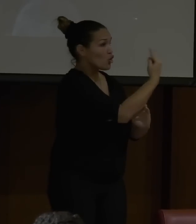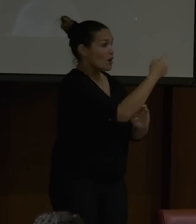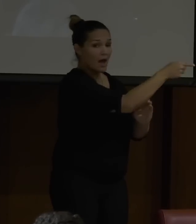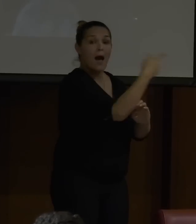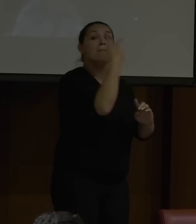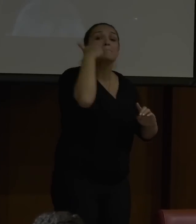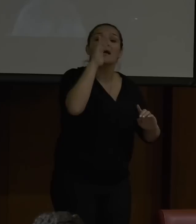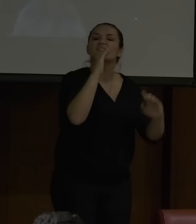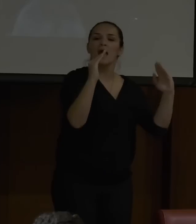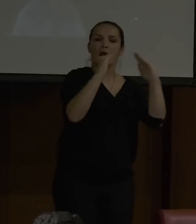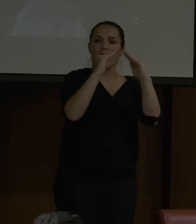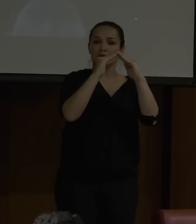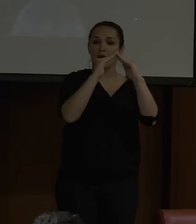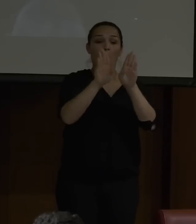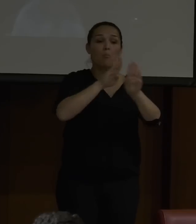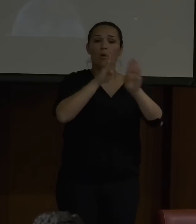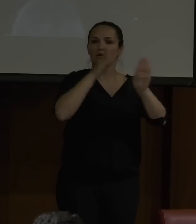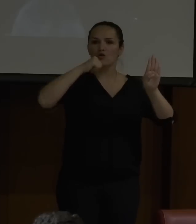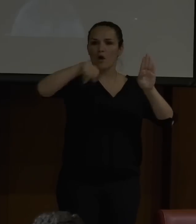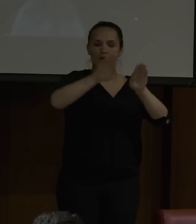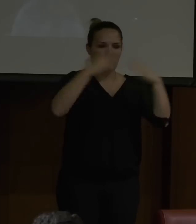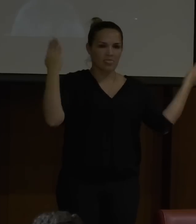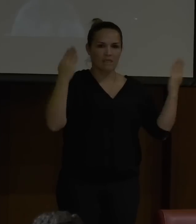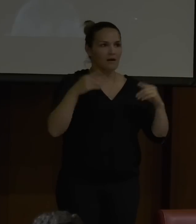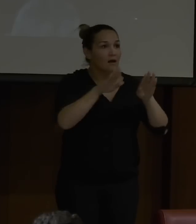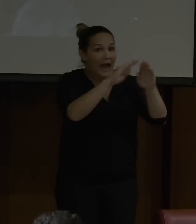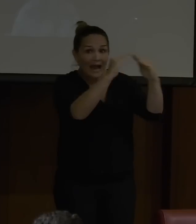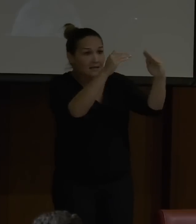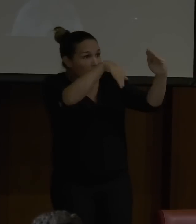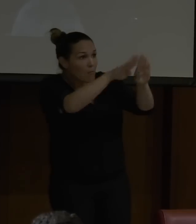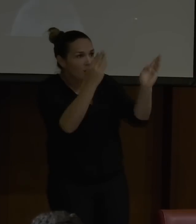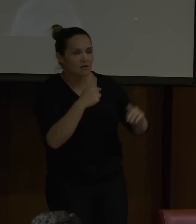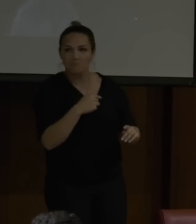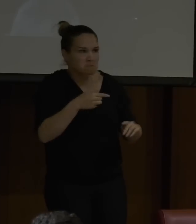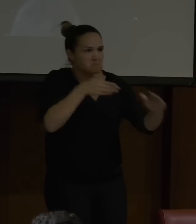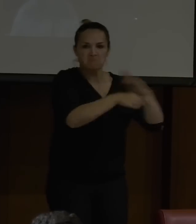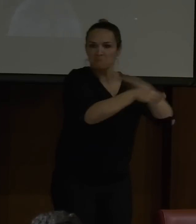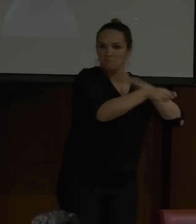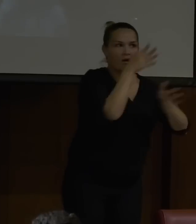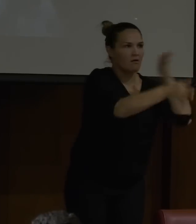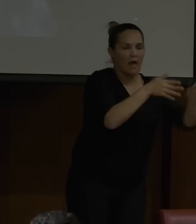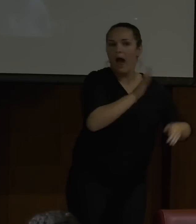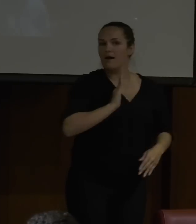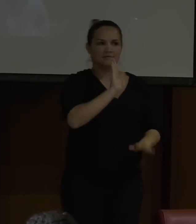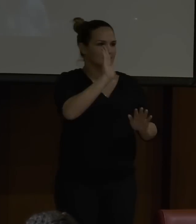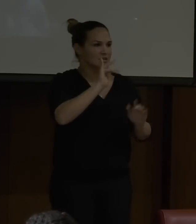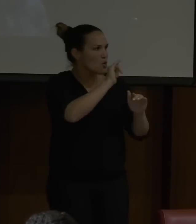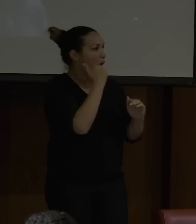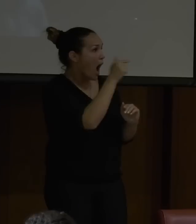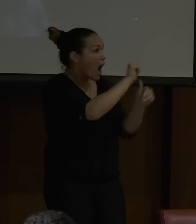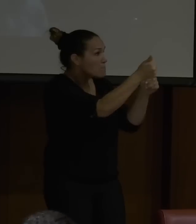despernancadas. Todo el mundo quiere entrar a ver qué se puede llevar. Leandro intentó este amor durante 27 años. Nunca